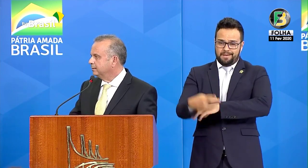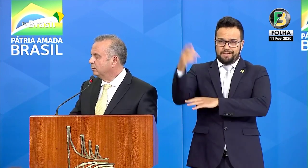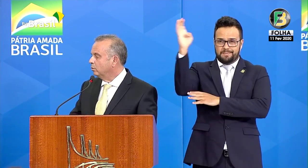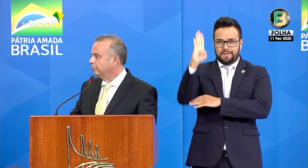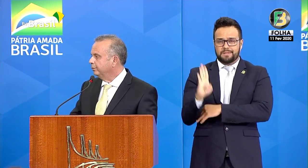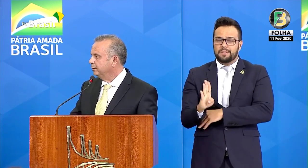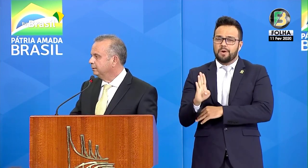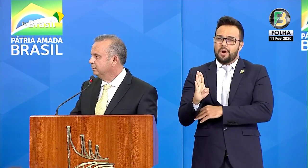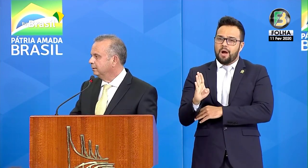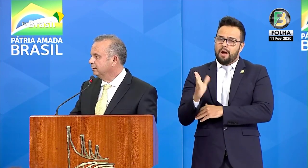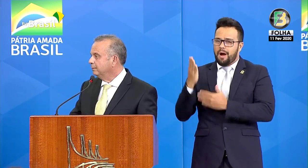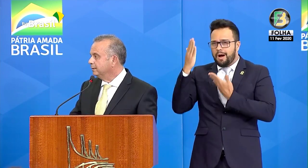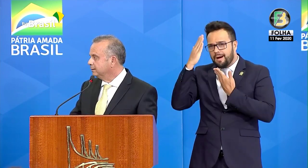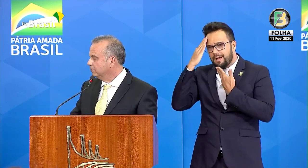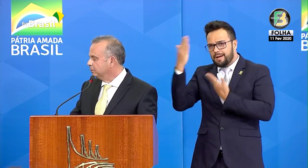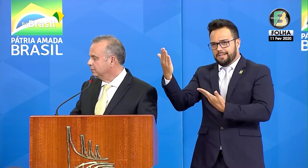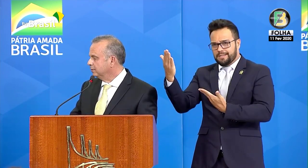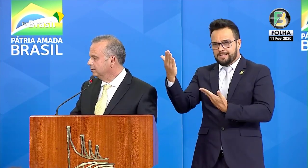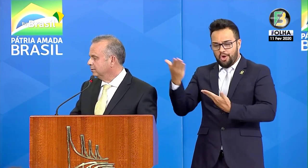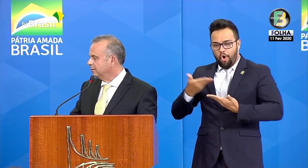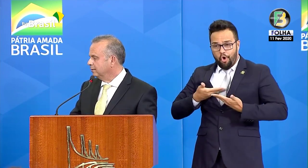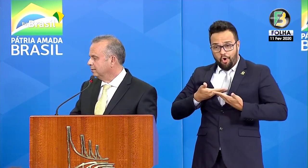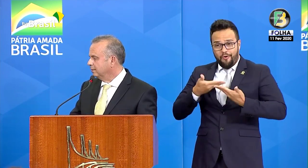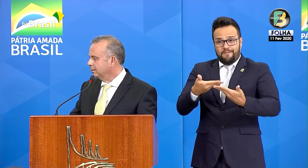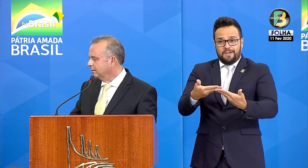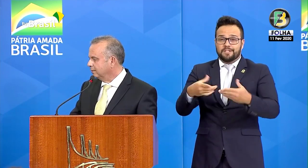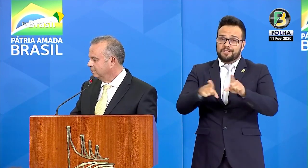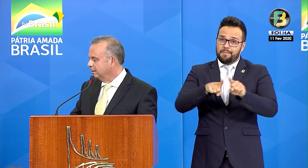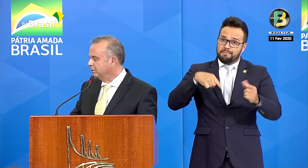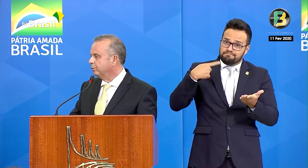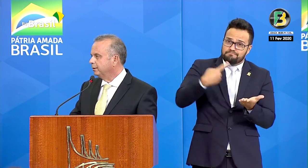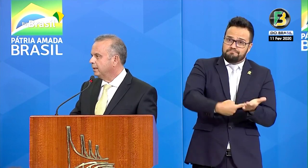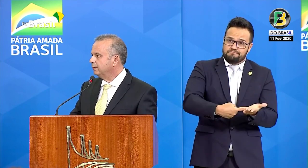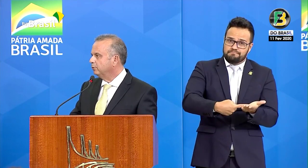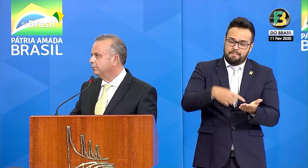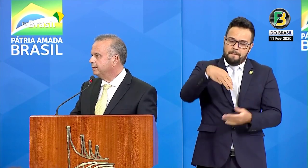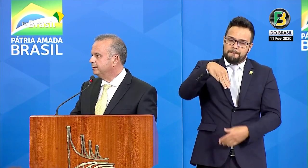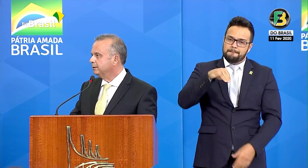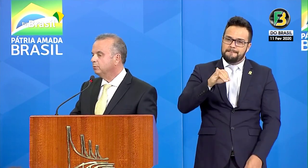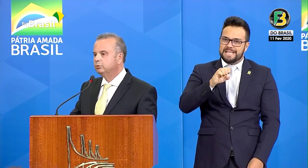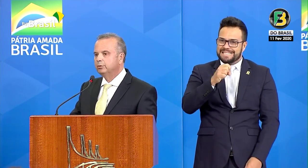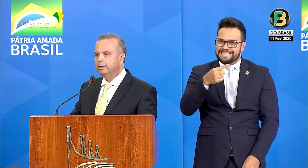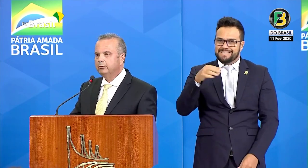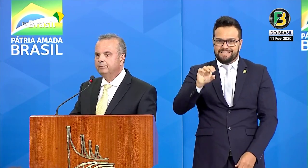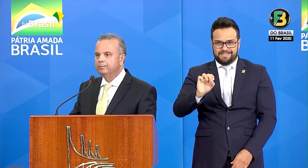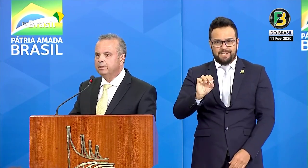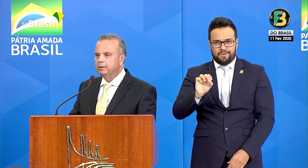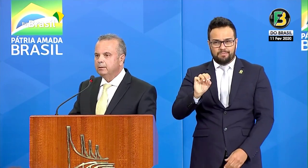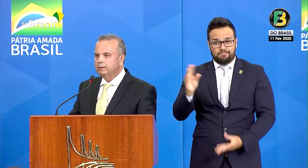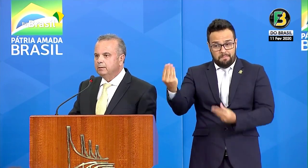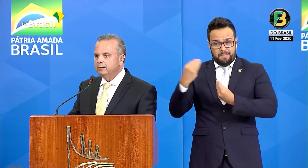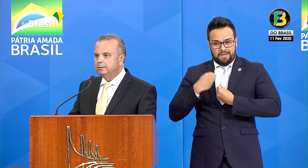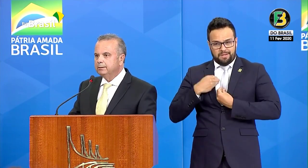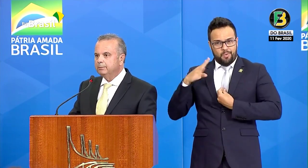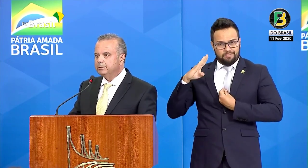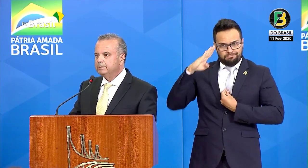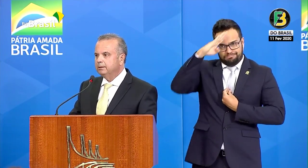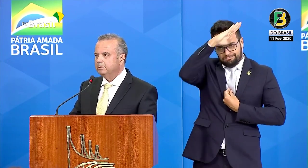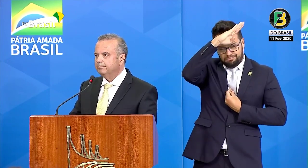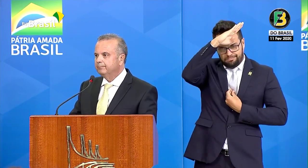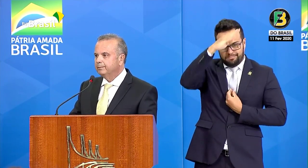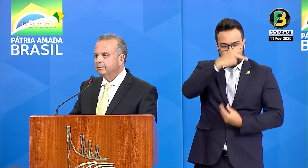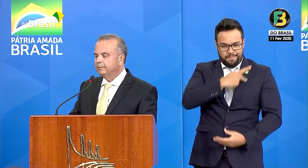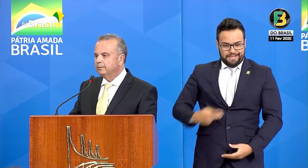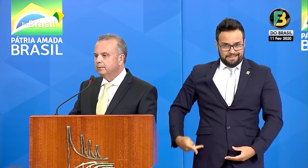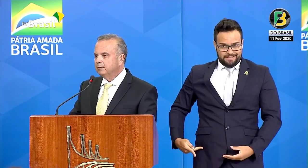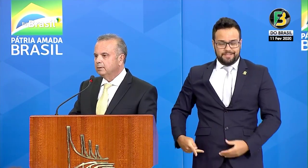Quero agradecer ao convite e à missão que me foi dada pelo presidente Bolsonaro e dizer,